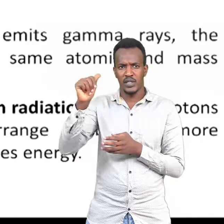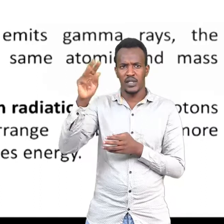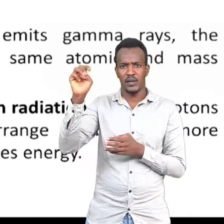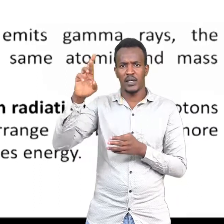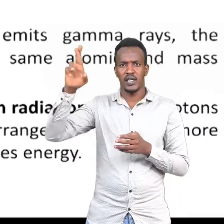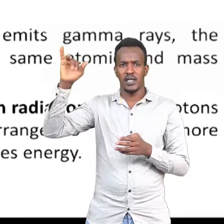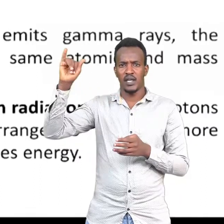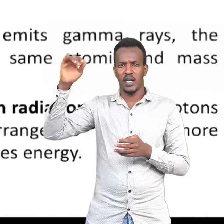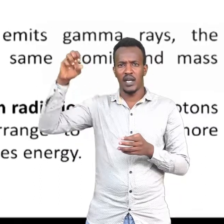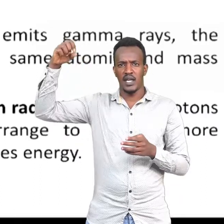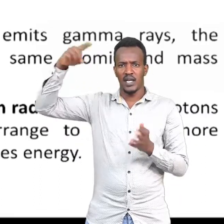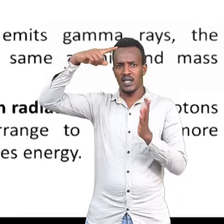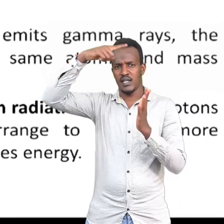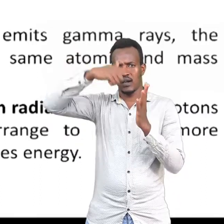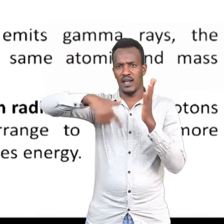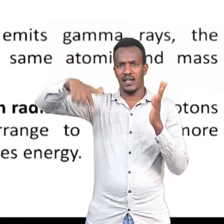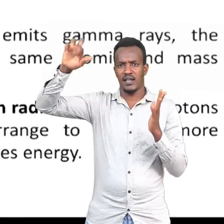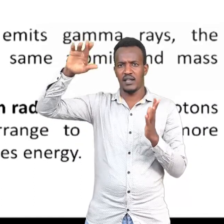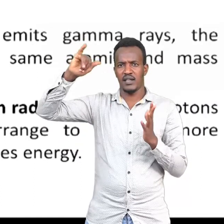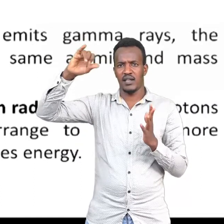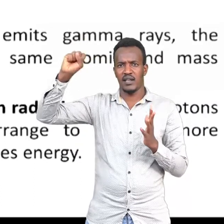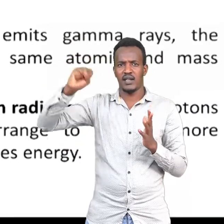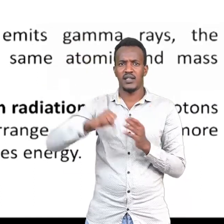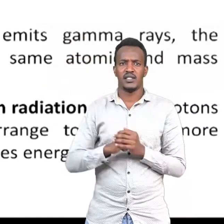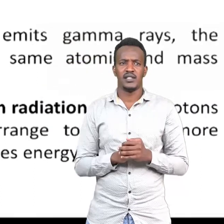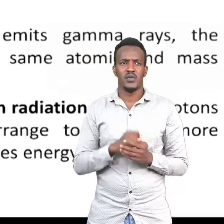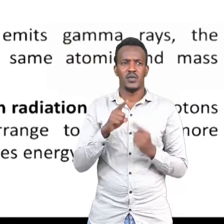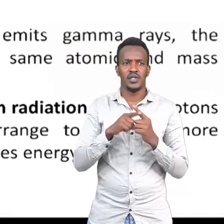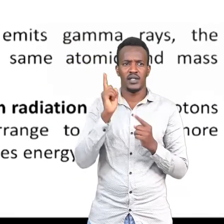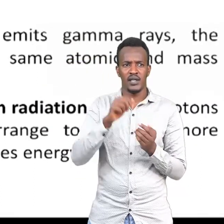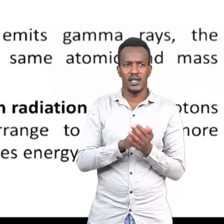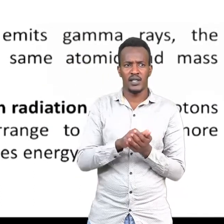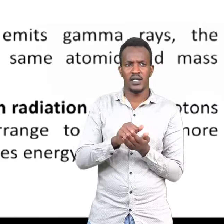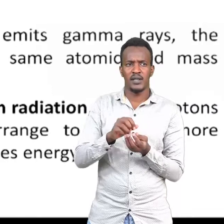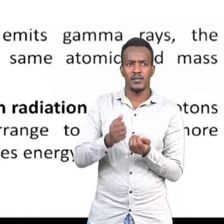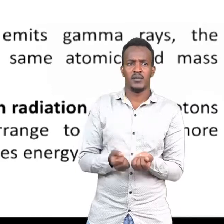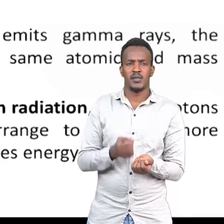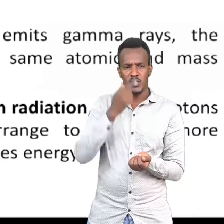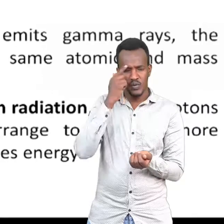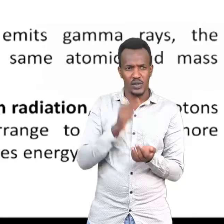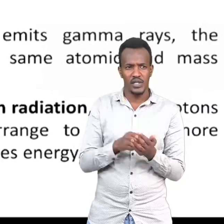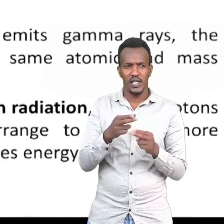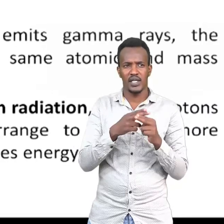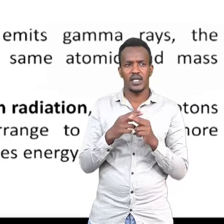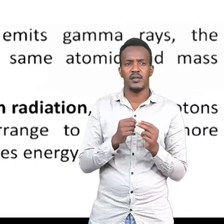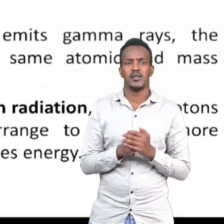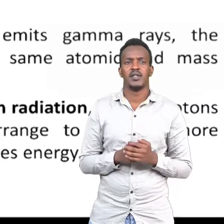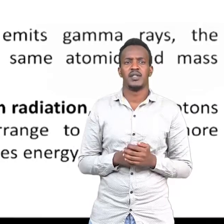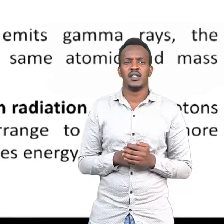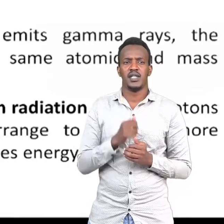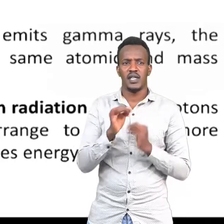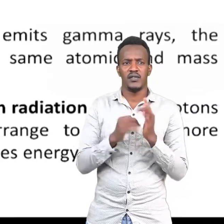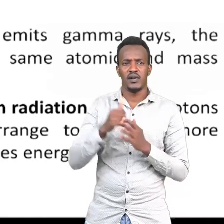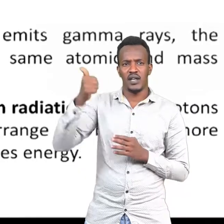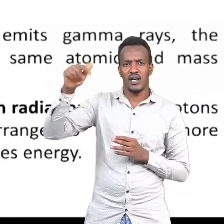gamma the nucleus keeps the same atomic and mass number ka iyo atomic numberku midna isma bedelayo in gamma radiation halkii alfada